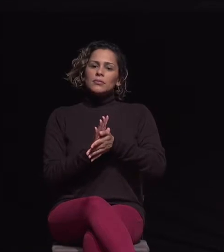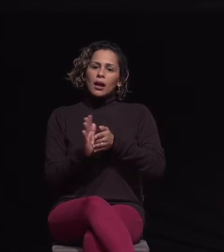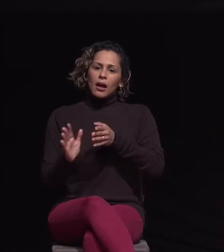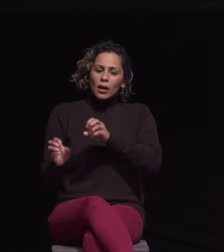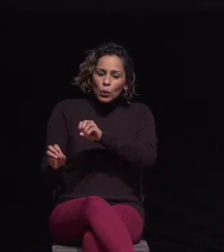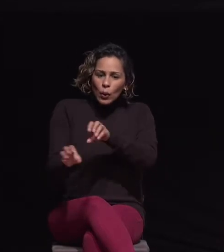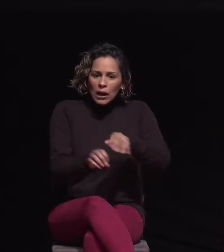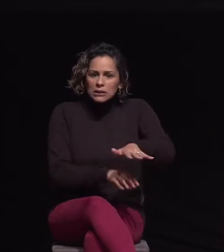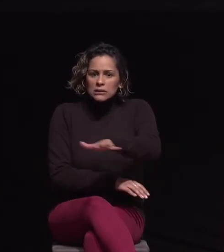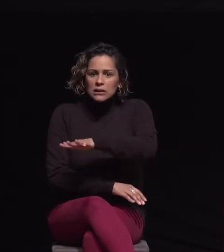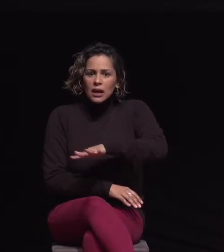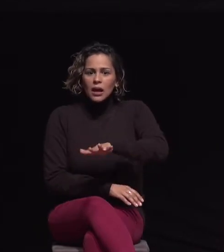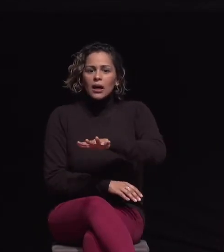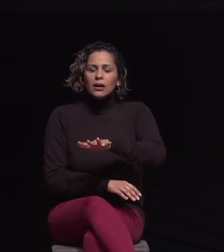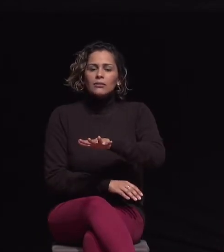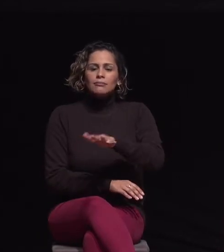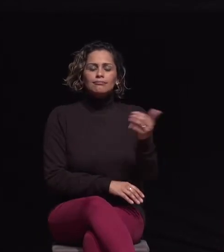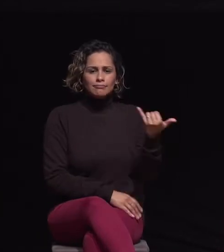estou preparada.